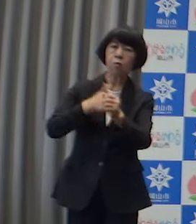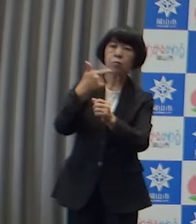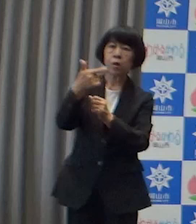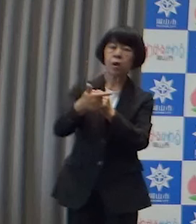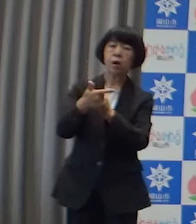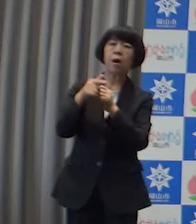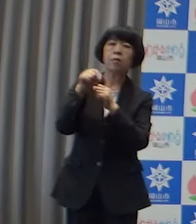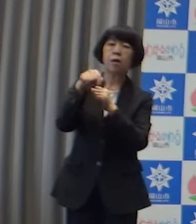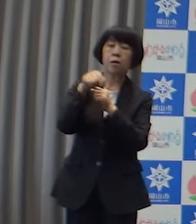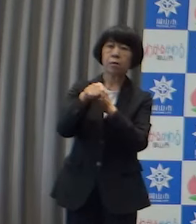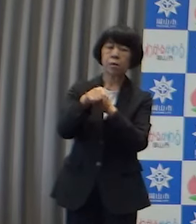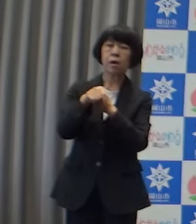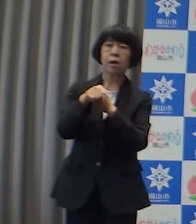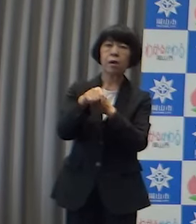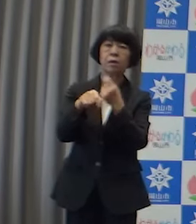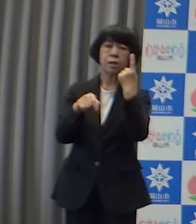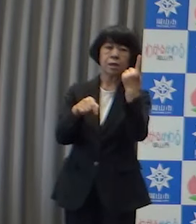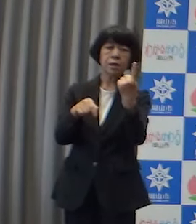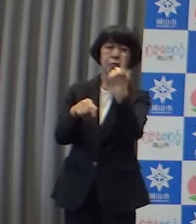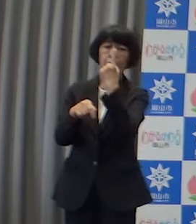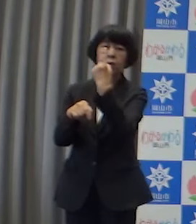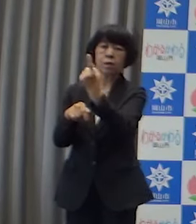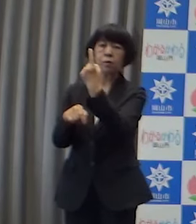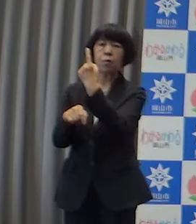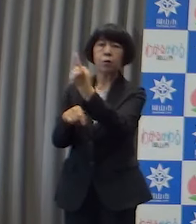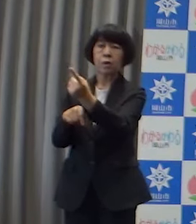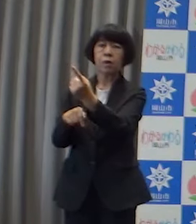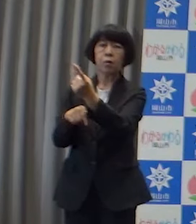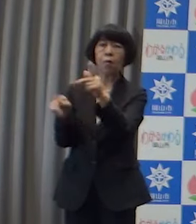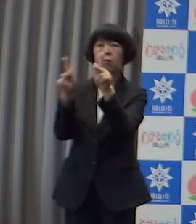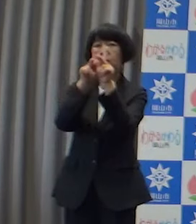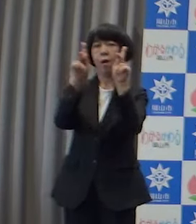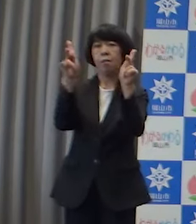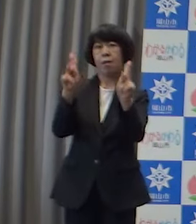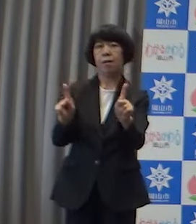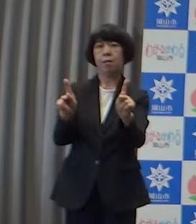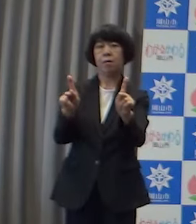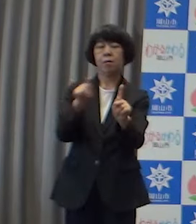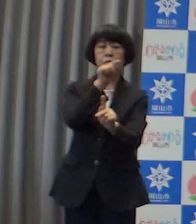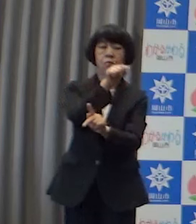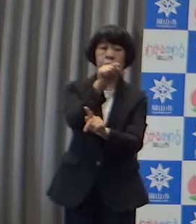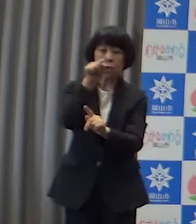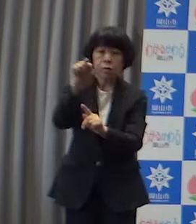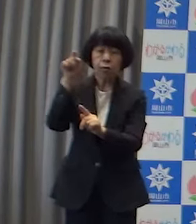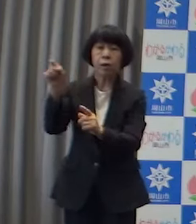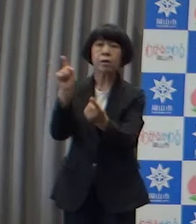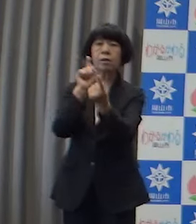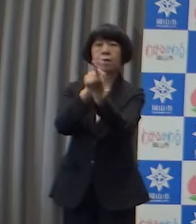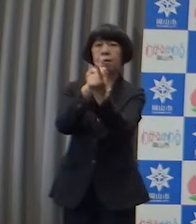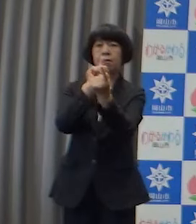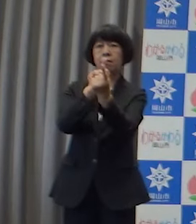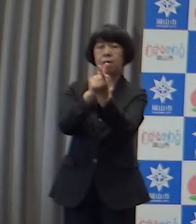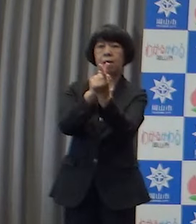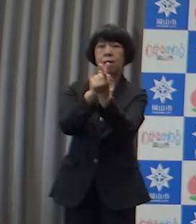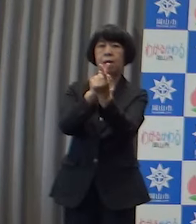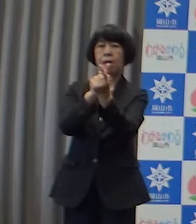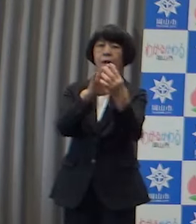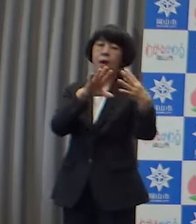つの課題に対してお話しできないかっていうことを申し上げたところであります。